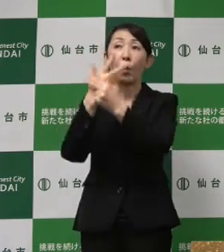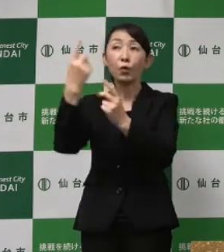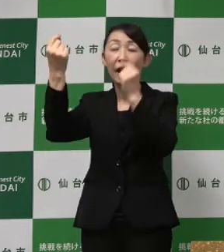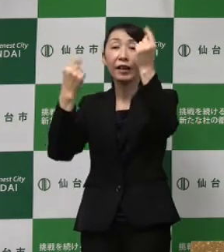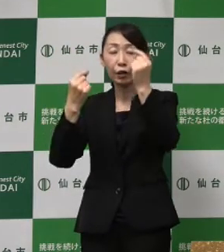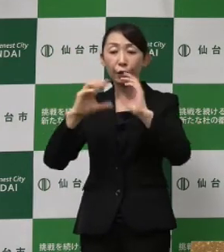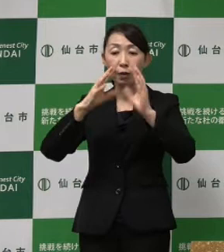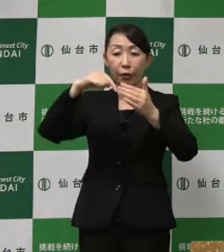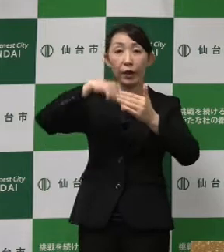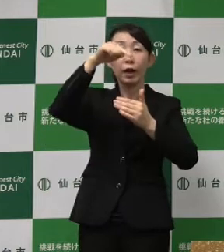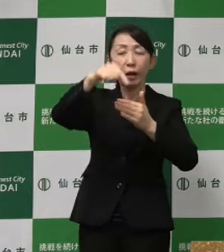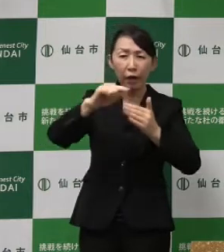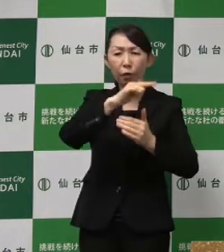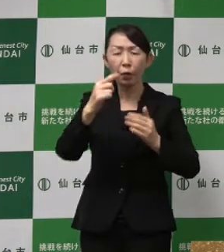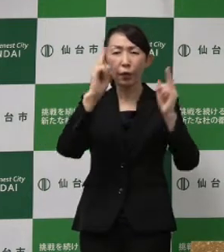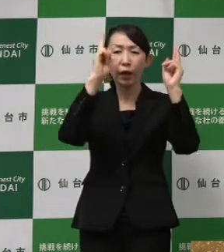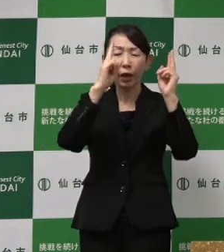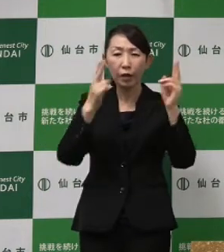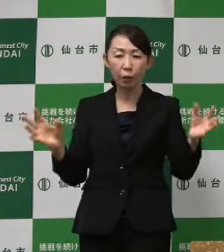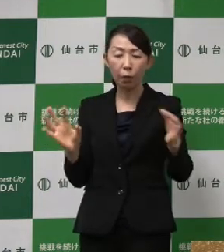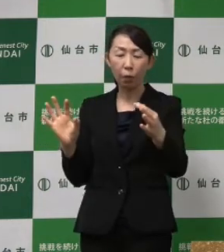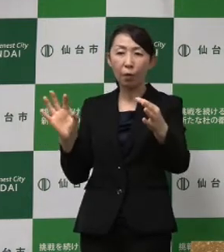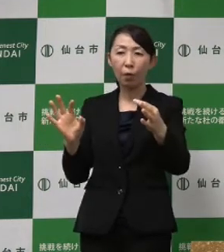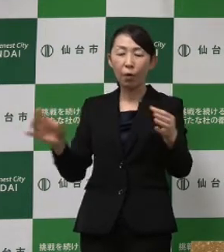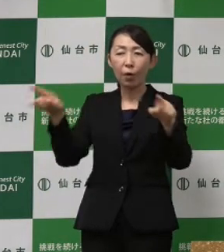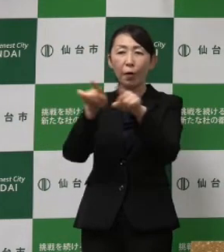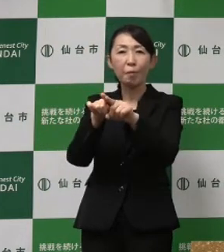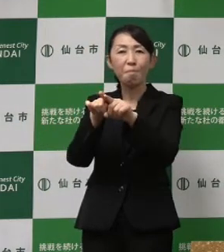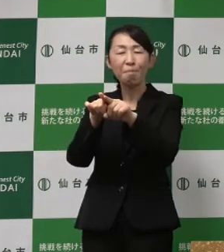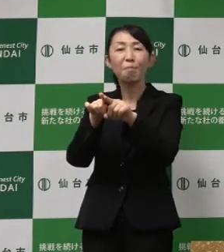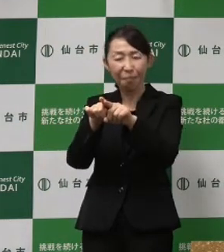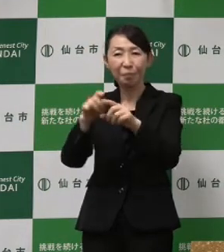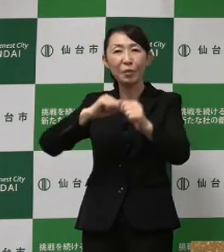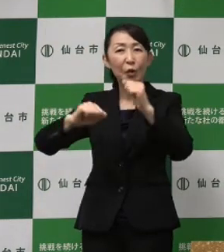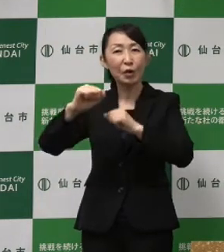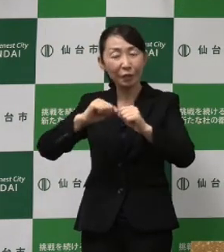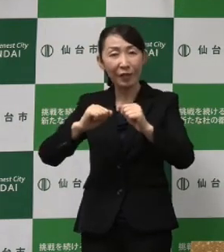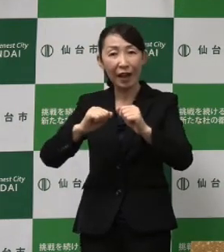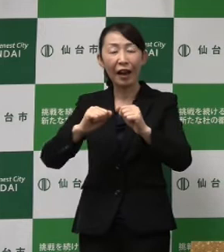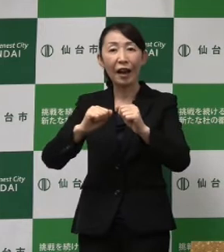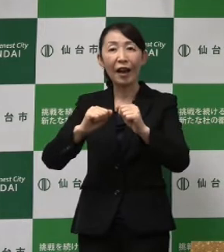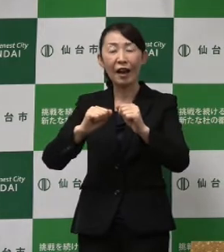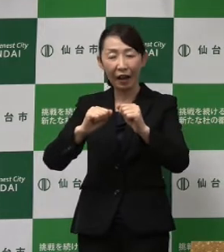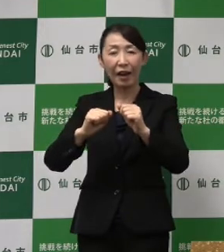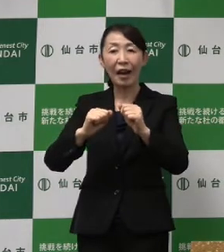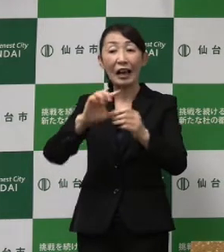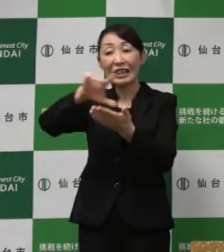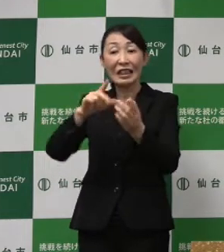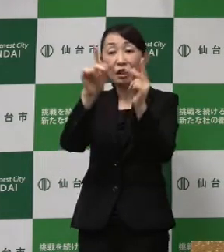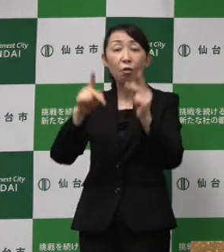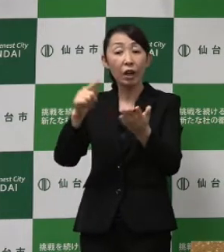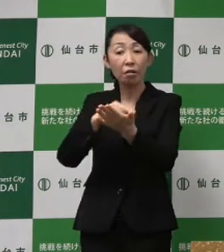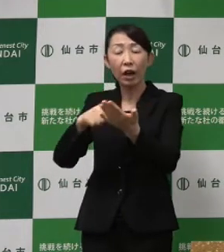内外の各企業などと連携してですね、最先端のテクノロジーを活用した地域課題の解決やまちづくり